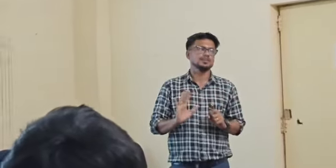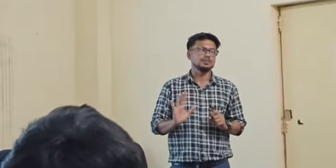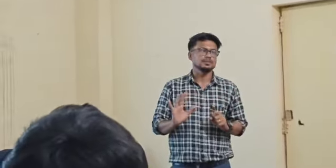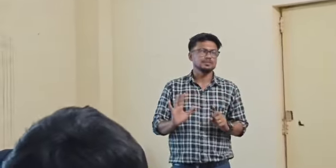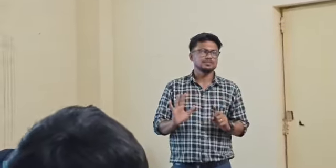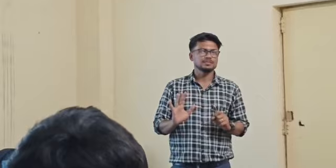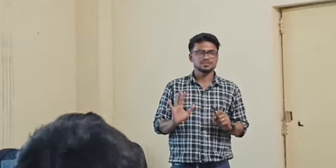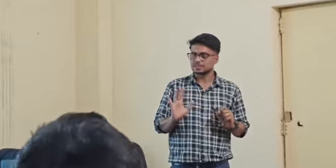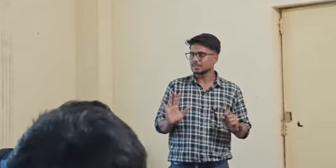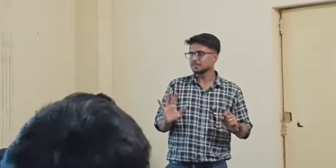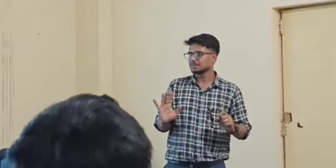है, ठीक है।